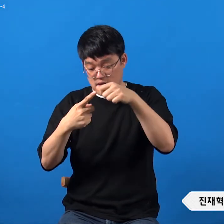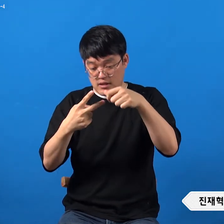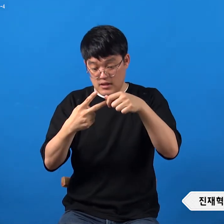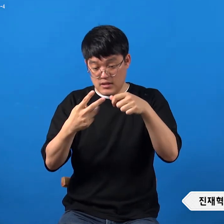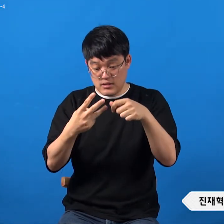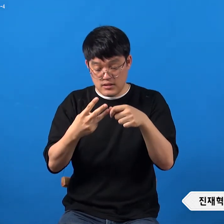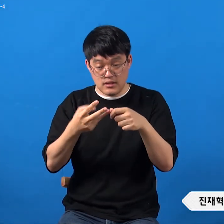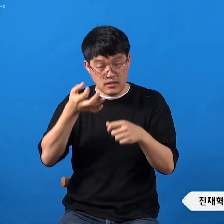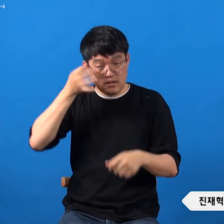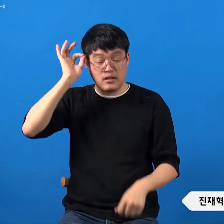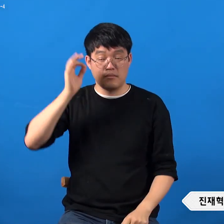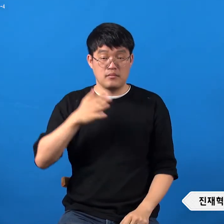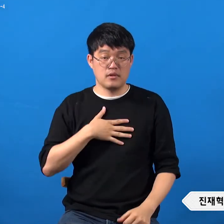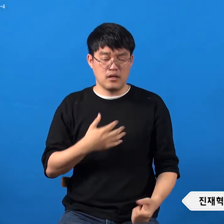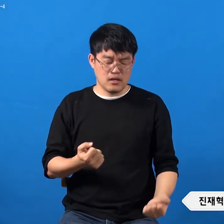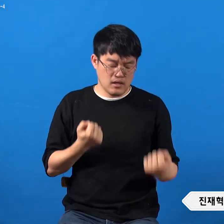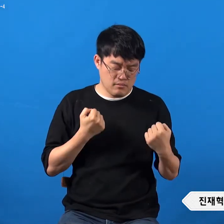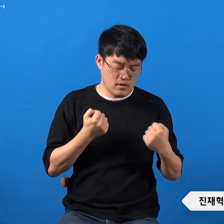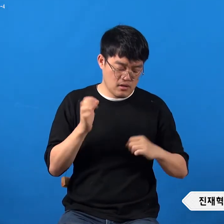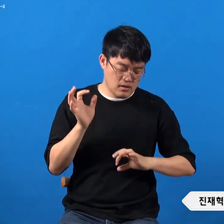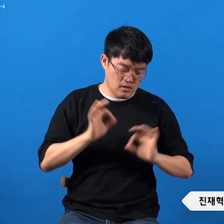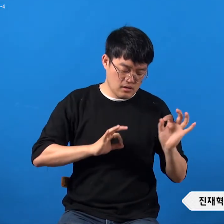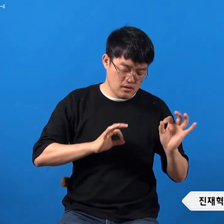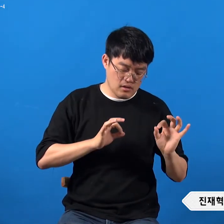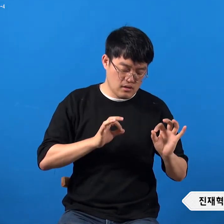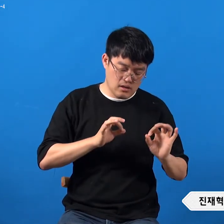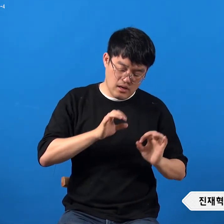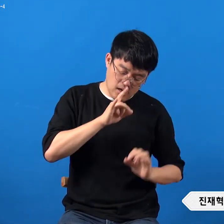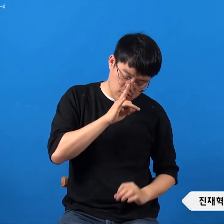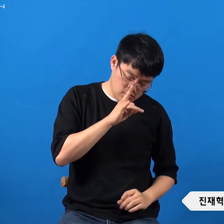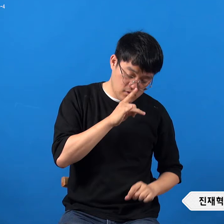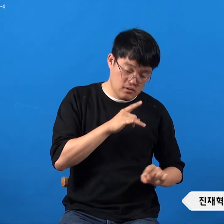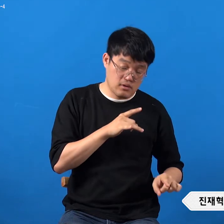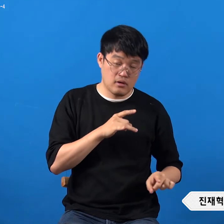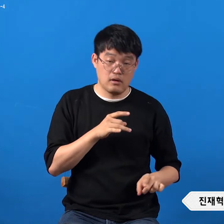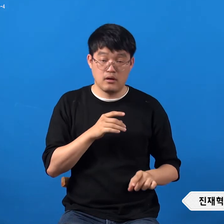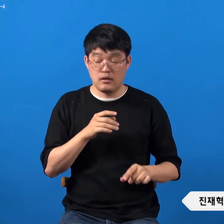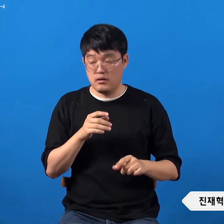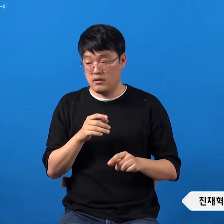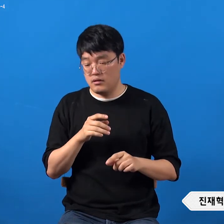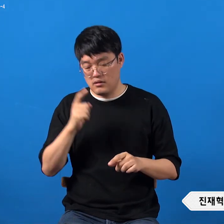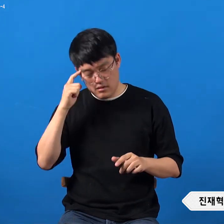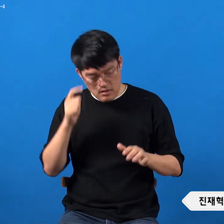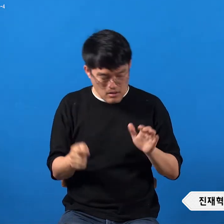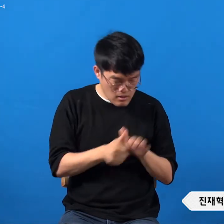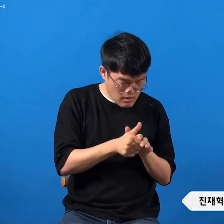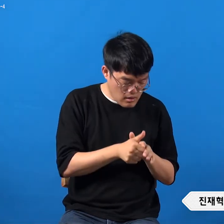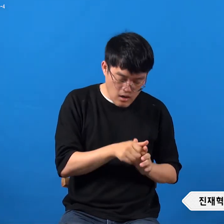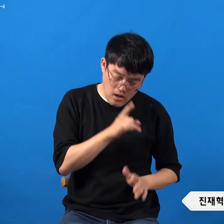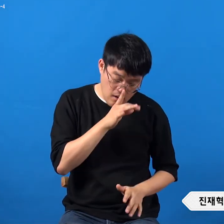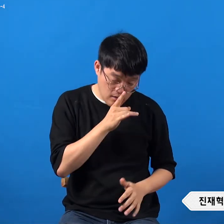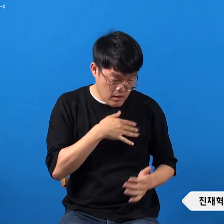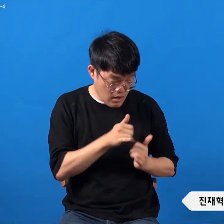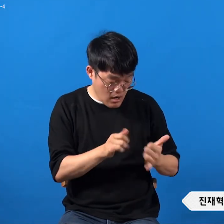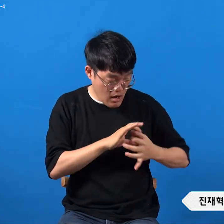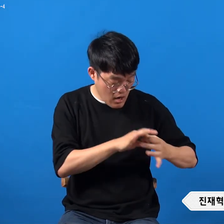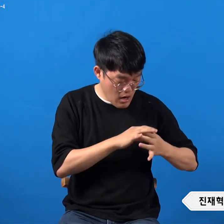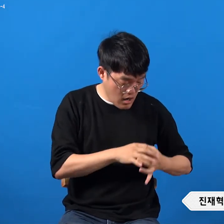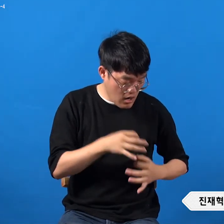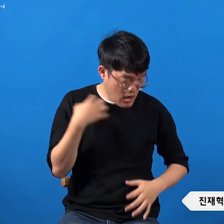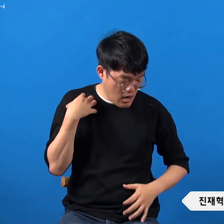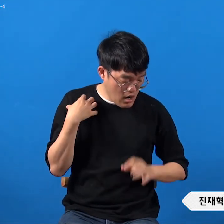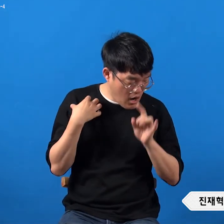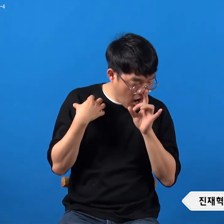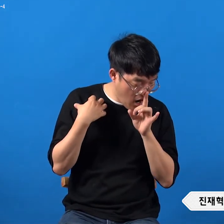깨달음, 내 힘으로 어찌할지 모르고 장깨와 머리를 써도 내 인맥으로도 감당할 수